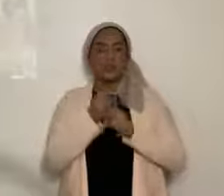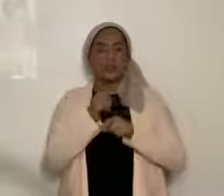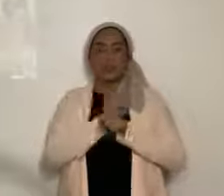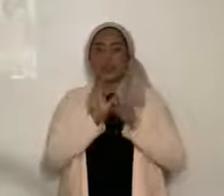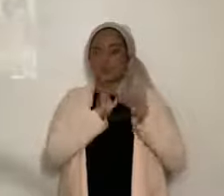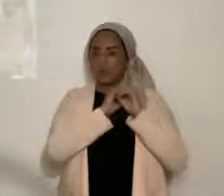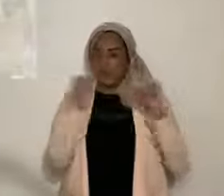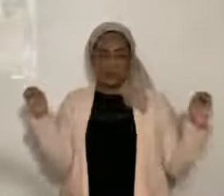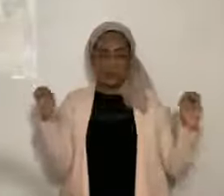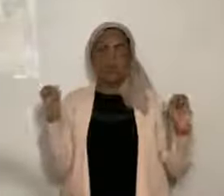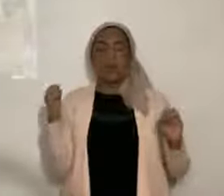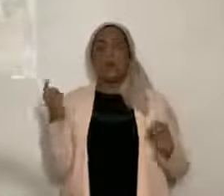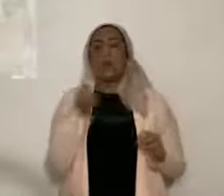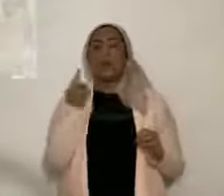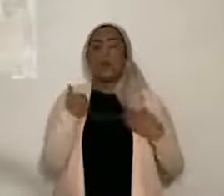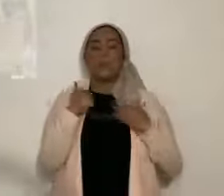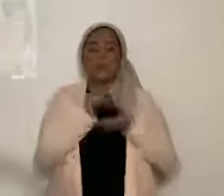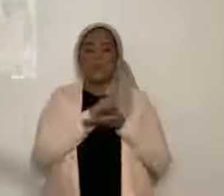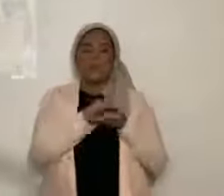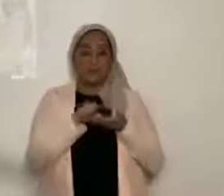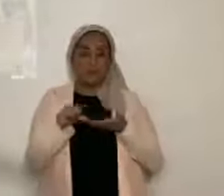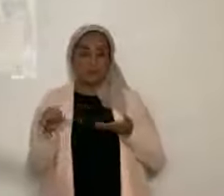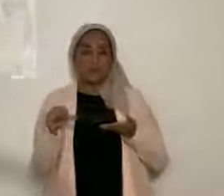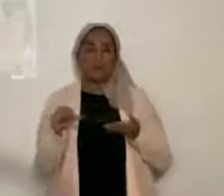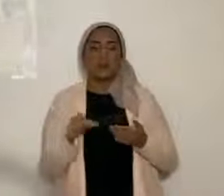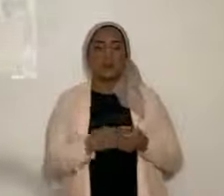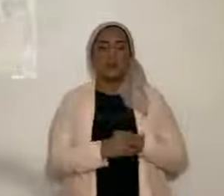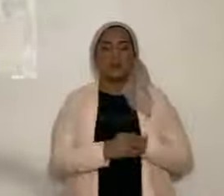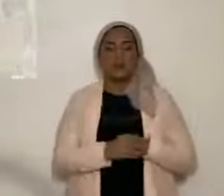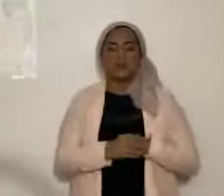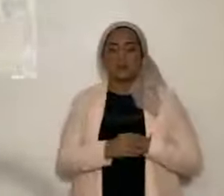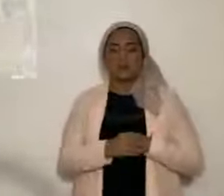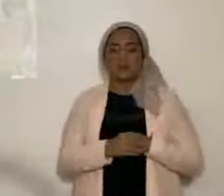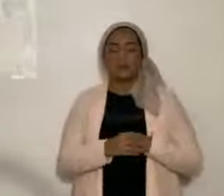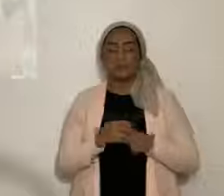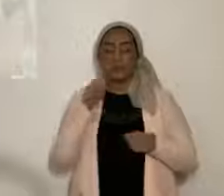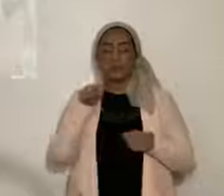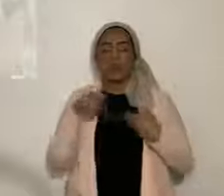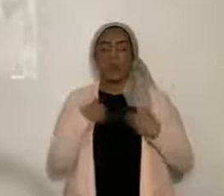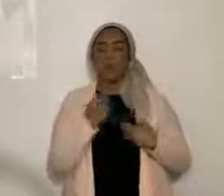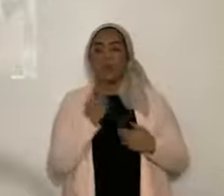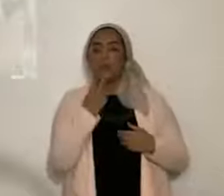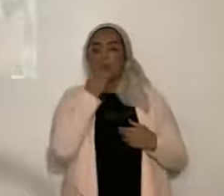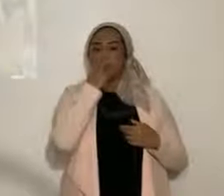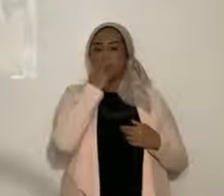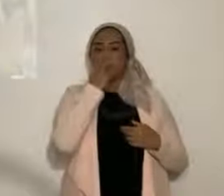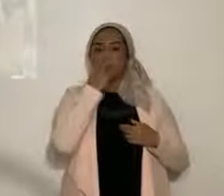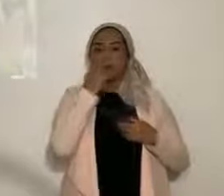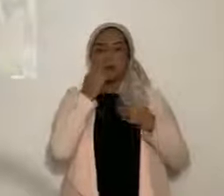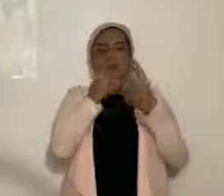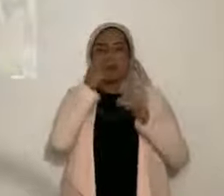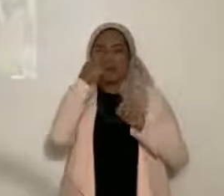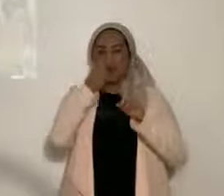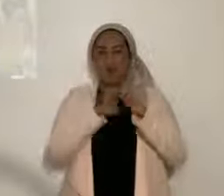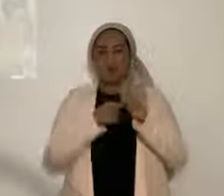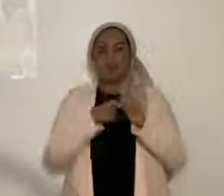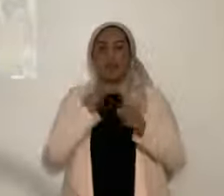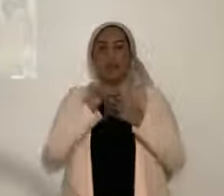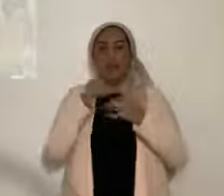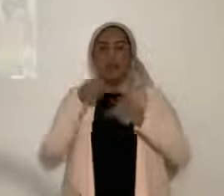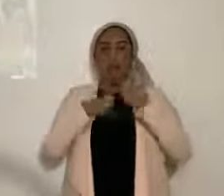eso. No, simplemente que fui operado, se me puso una sonda por la nariz. La tuve casi un mes. Y entonces eso